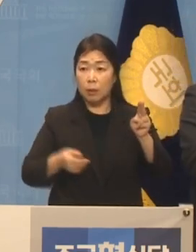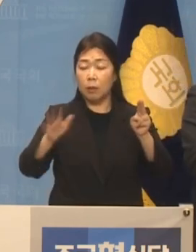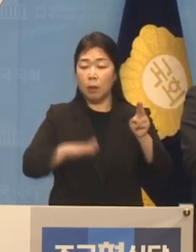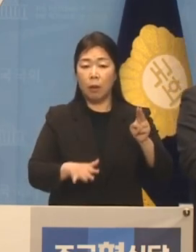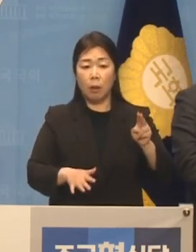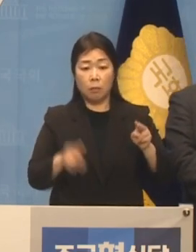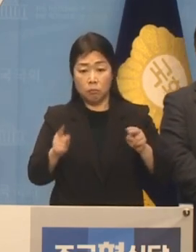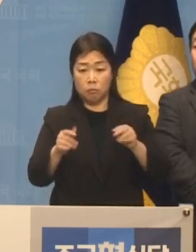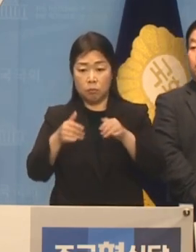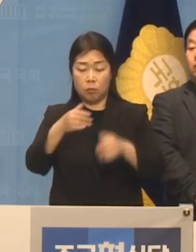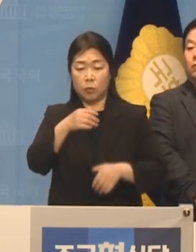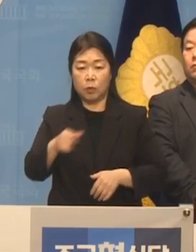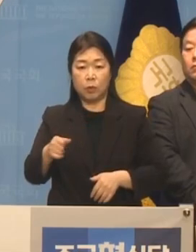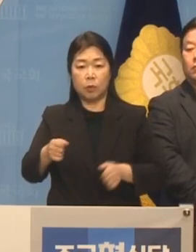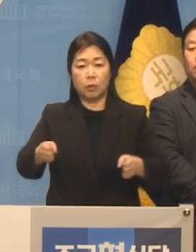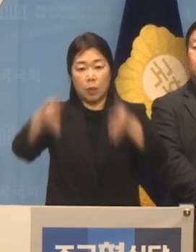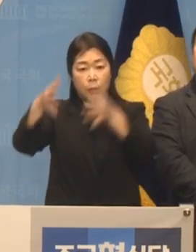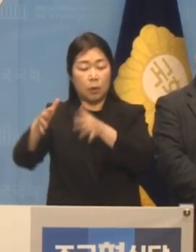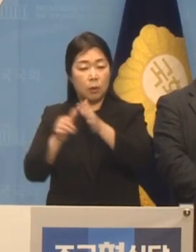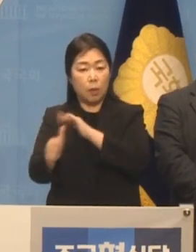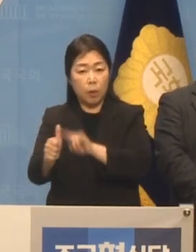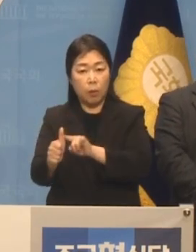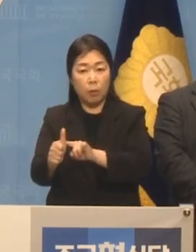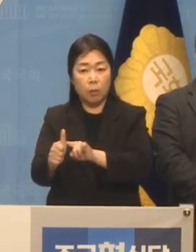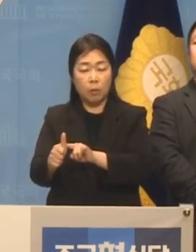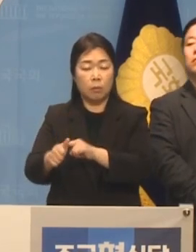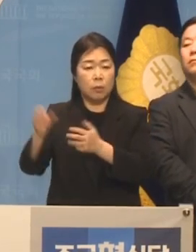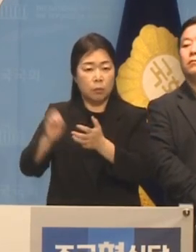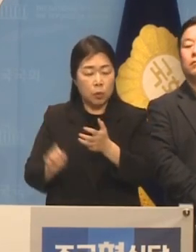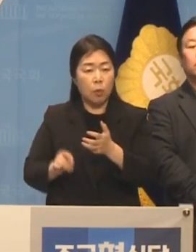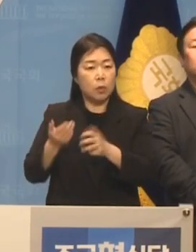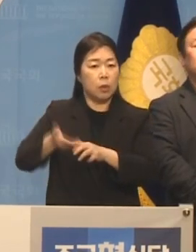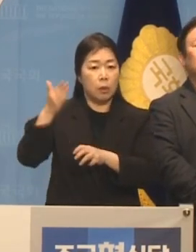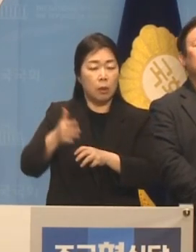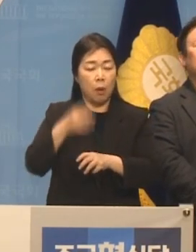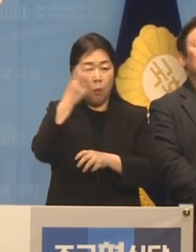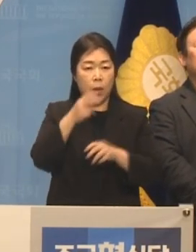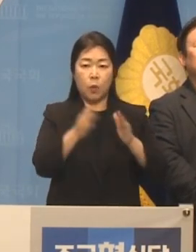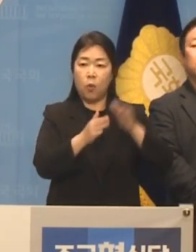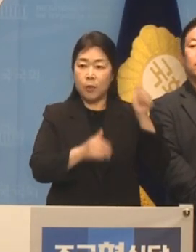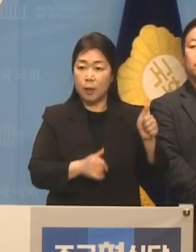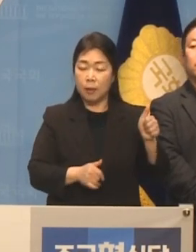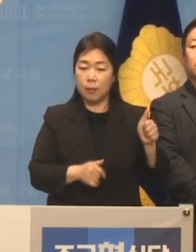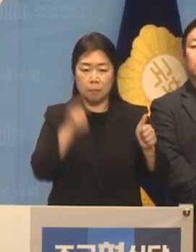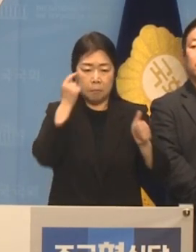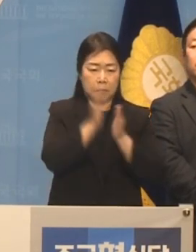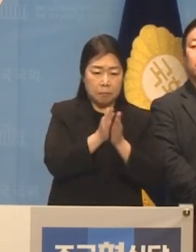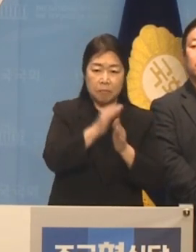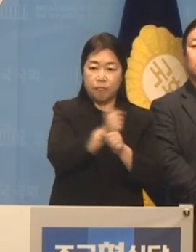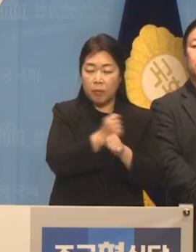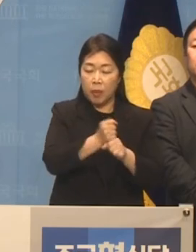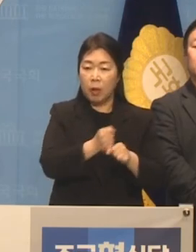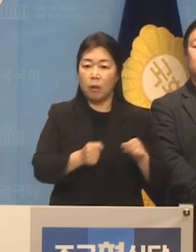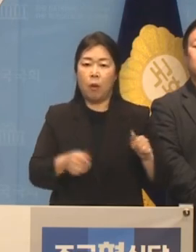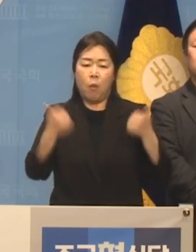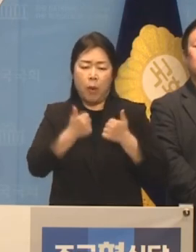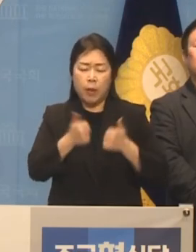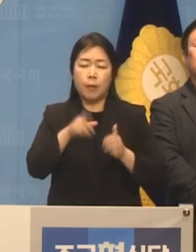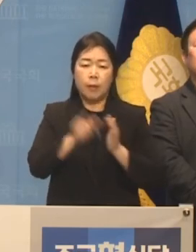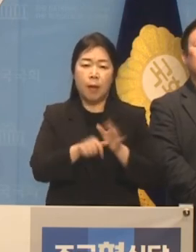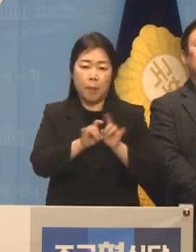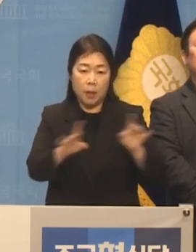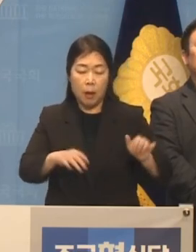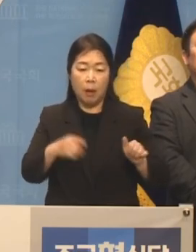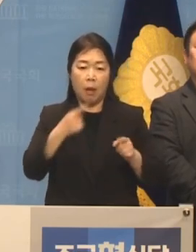동대표 80% 이상이 관리소장과 한통속이 되어 매달 열리는 회의 때마다 온갖 욕설을 퍼붓고